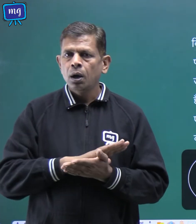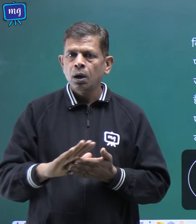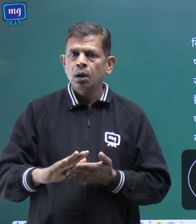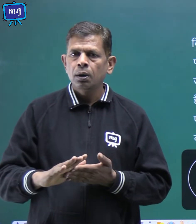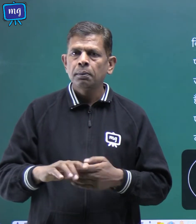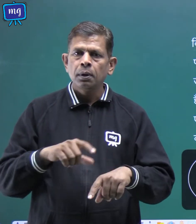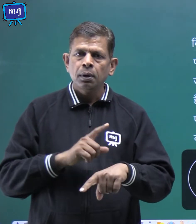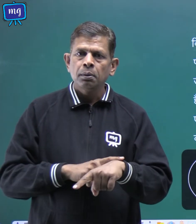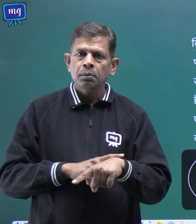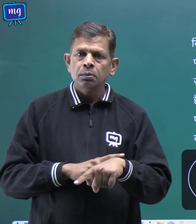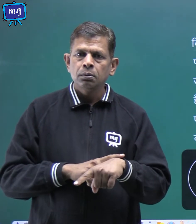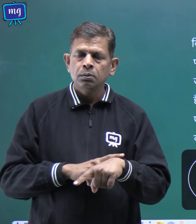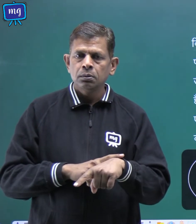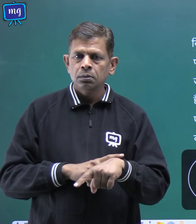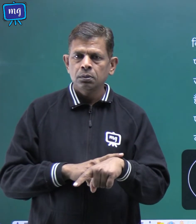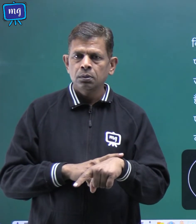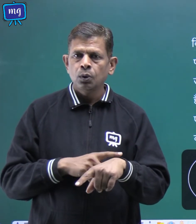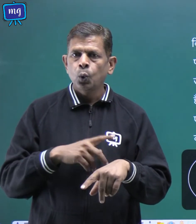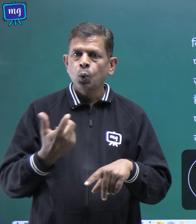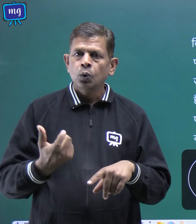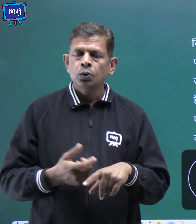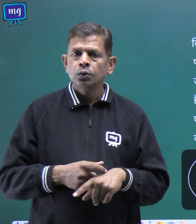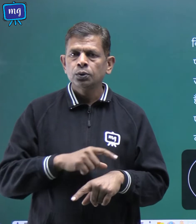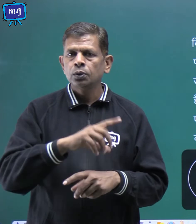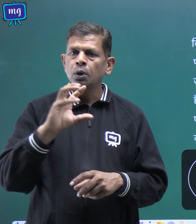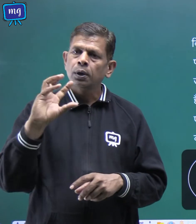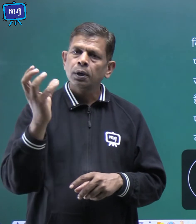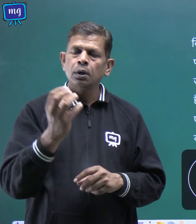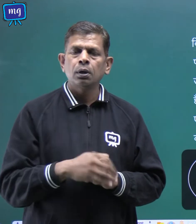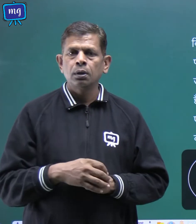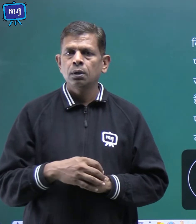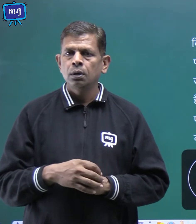लगे समय को उस ग्रह का